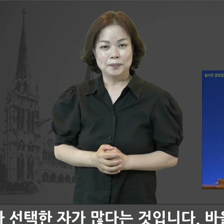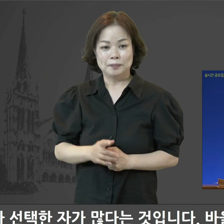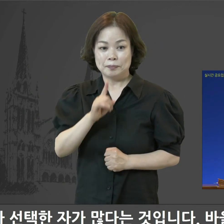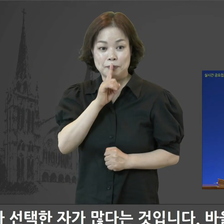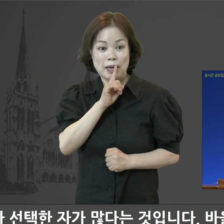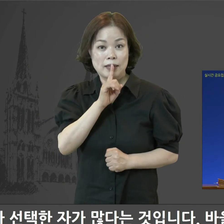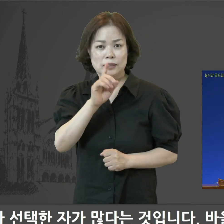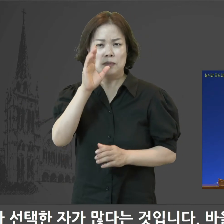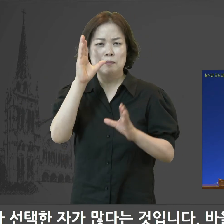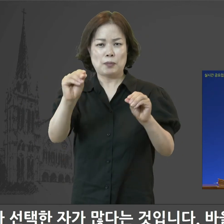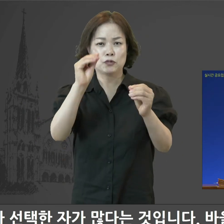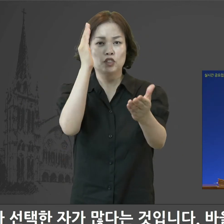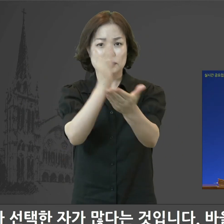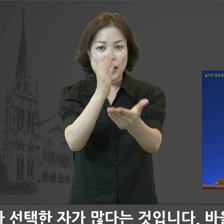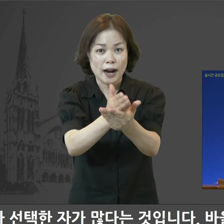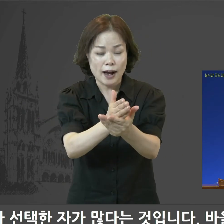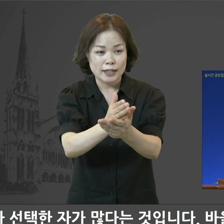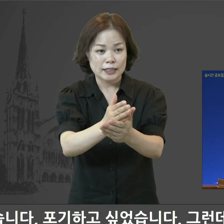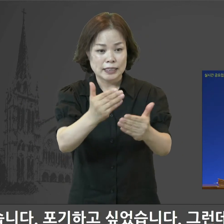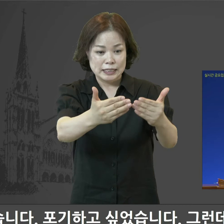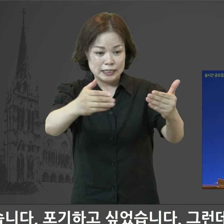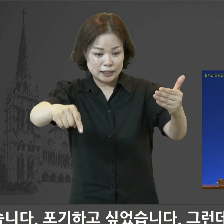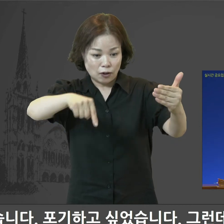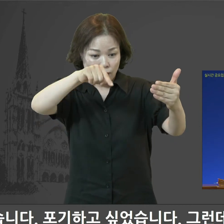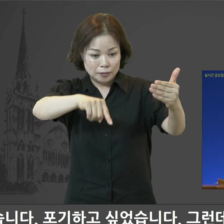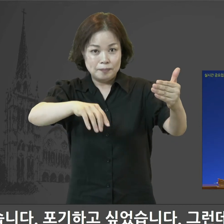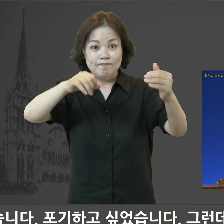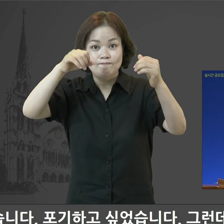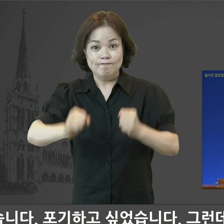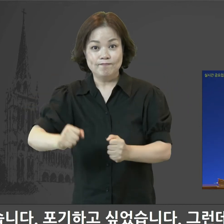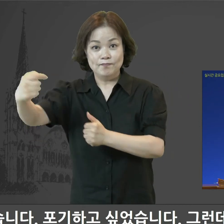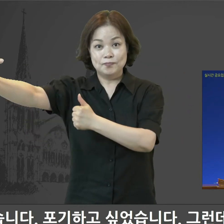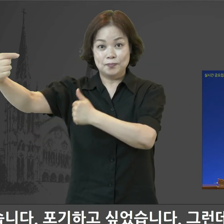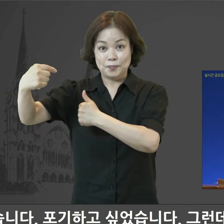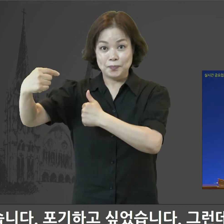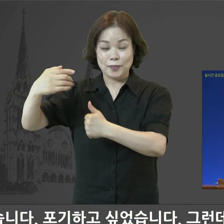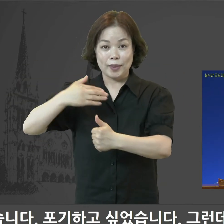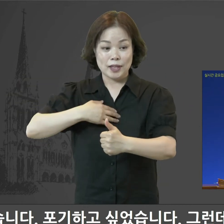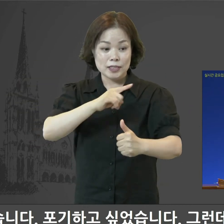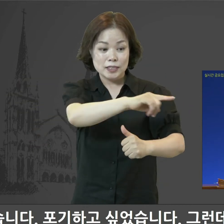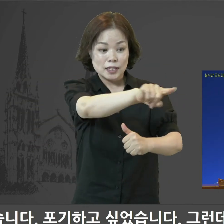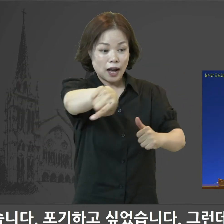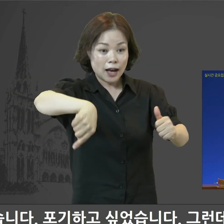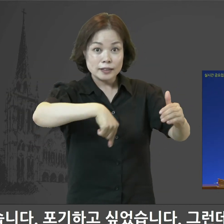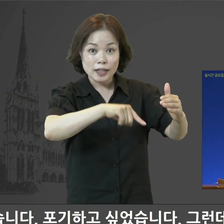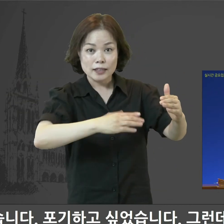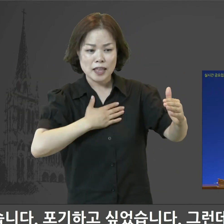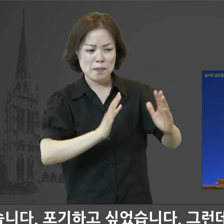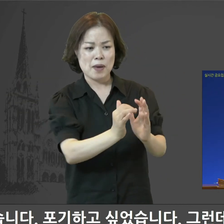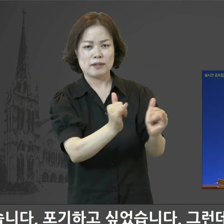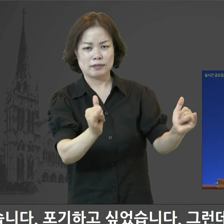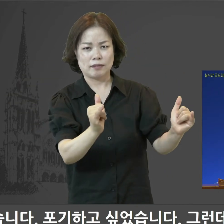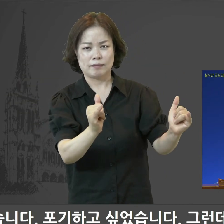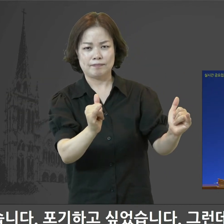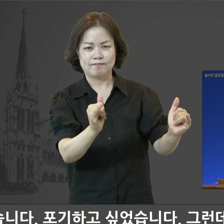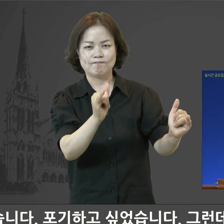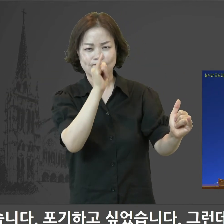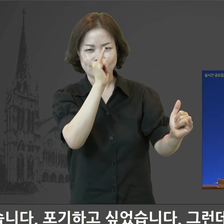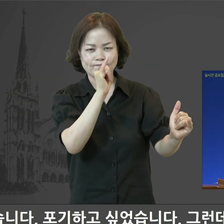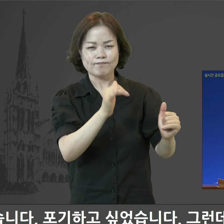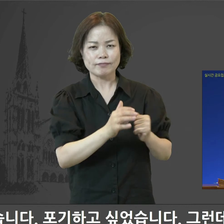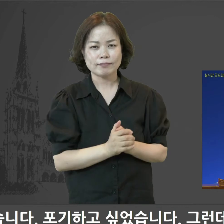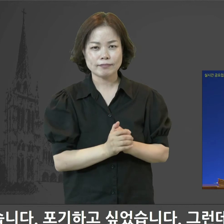중단하지 말라, 이 성에 머물러라, 이 성에 내 백성이 많음이라. 그래서 바울이 고린도에 1년 반을 머물게 되는